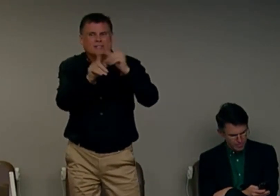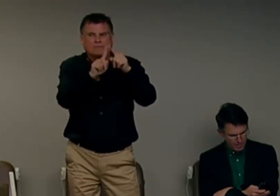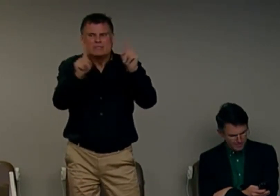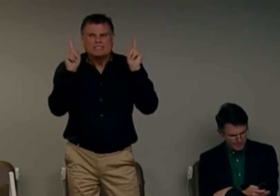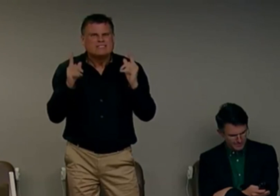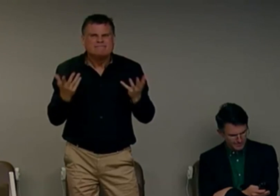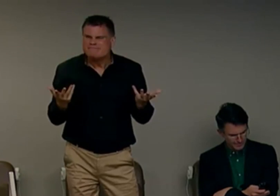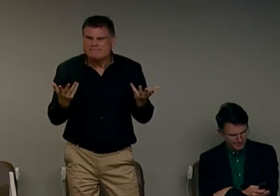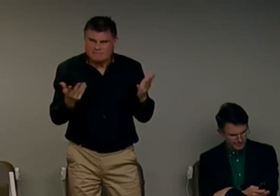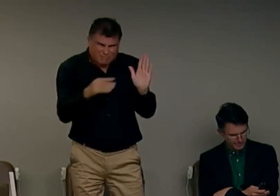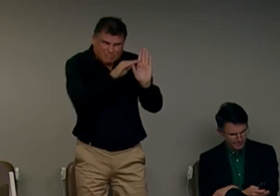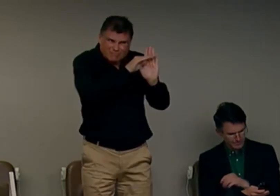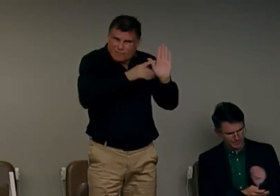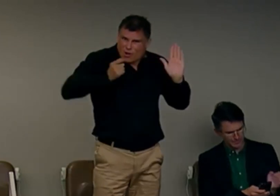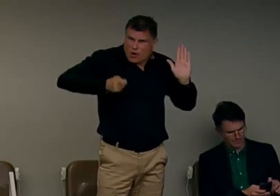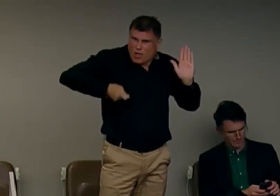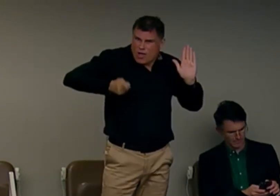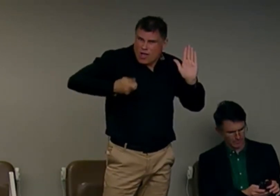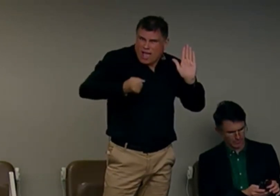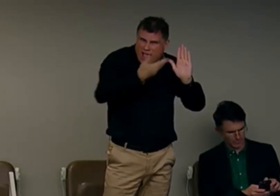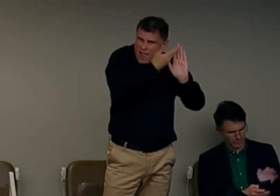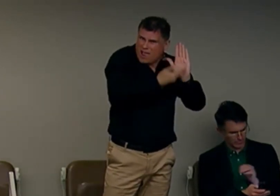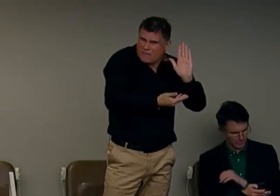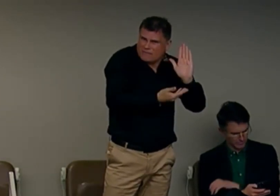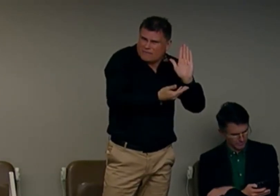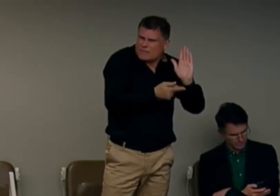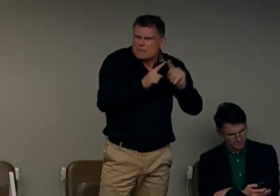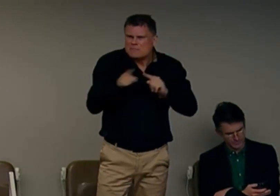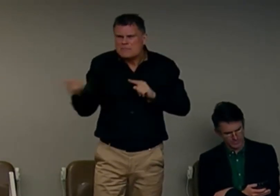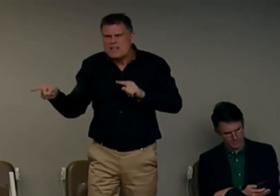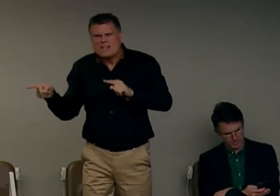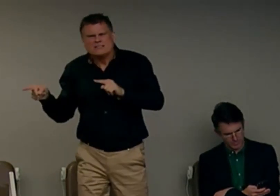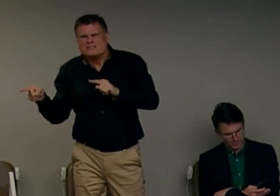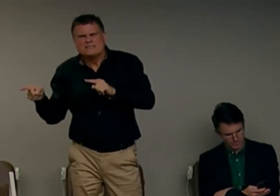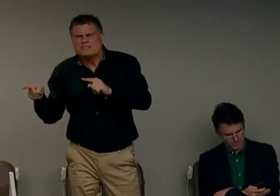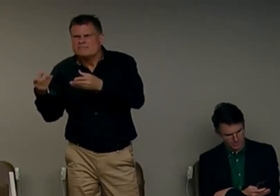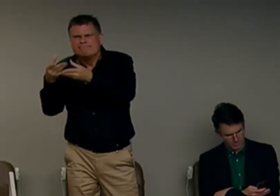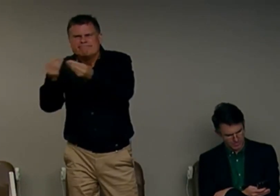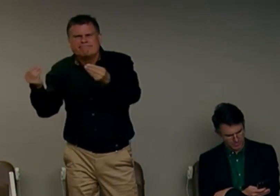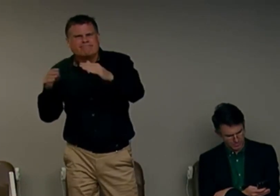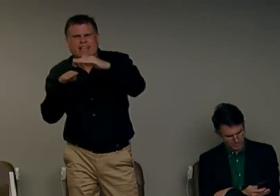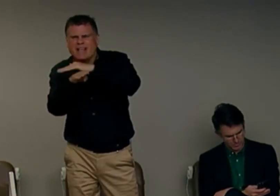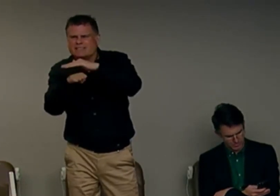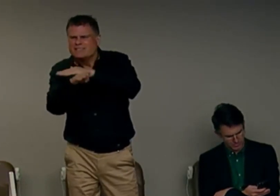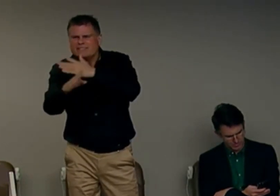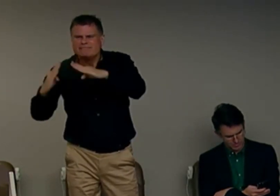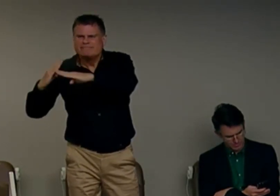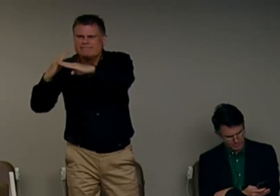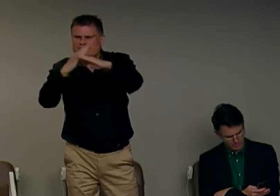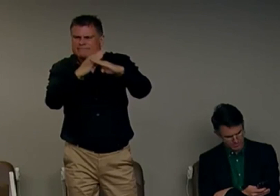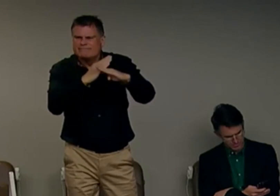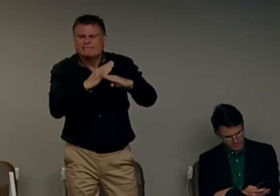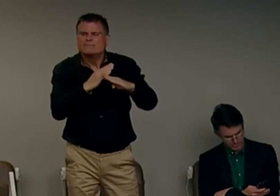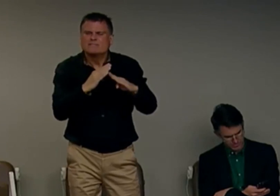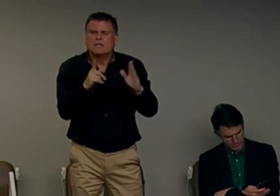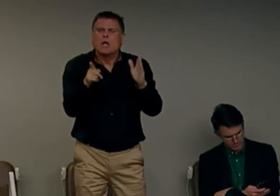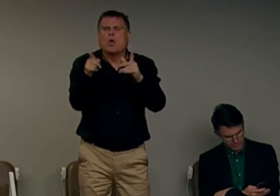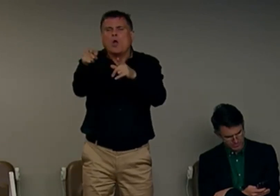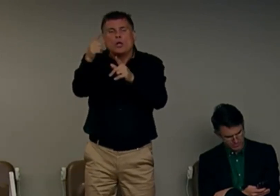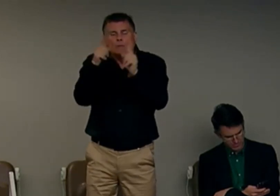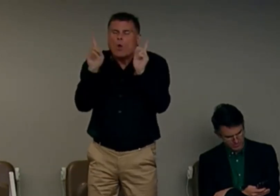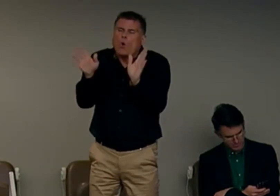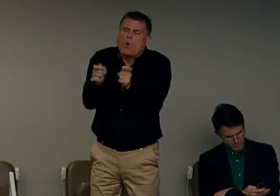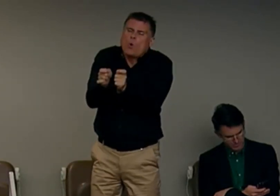des aménagements au cas par cas, souvent avec des réponses bricolées, peu fiables et rarement